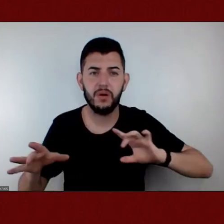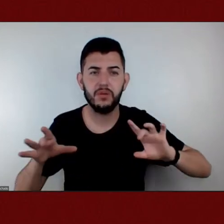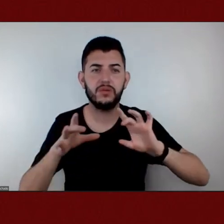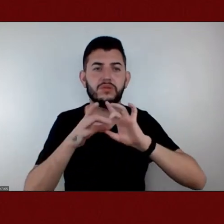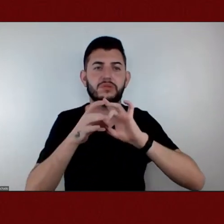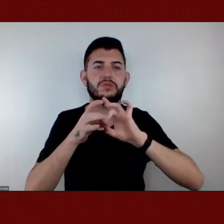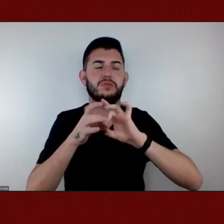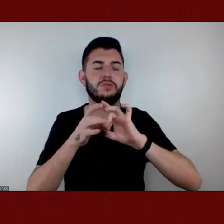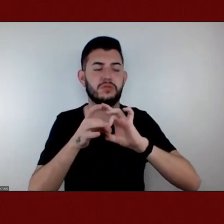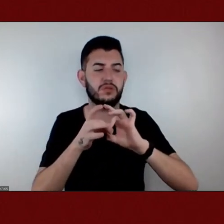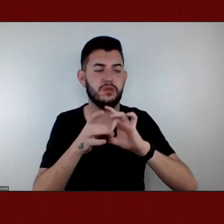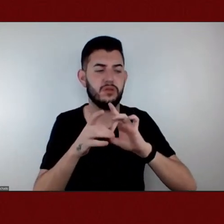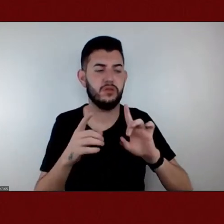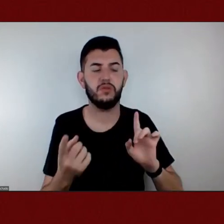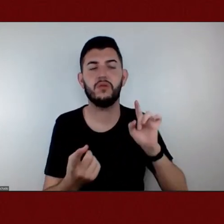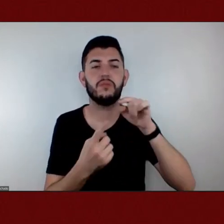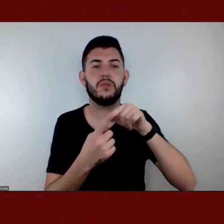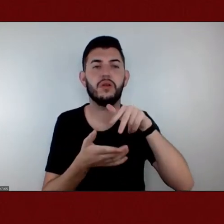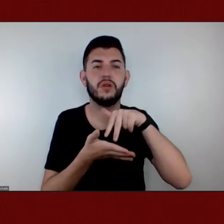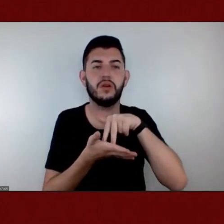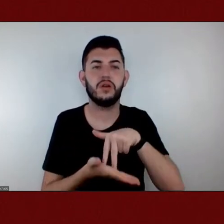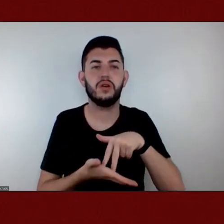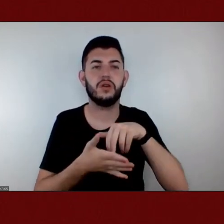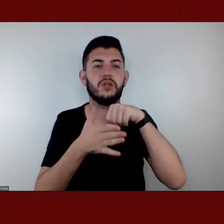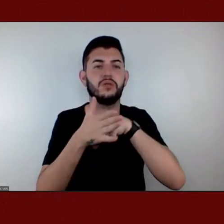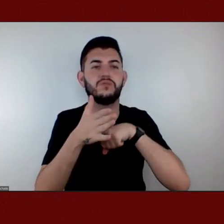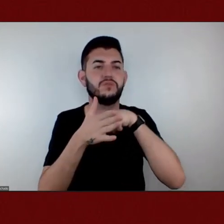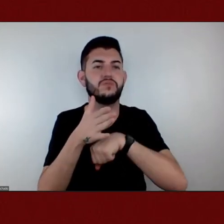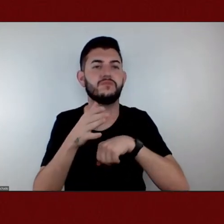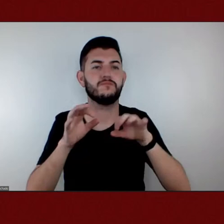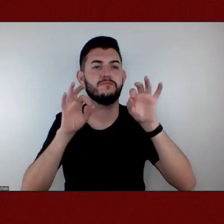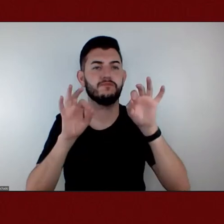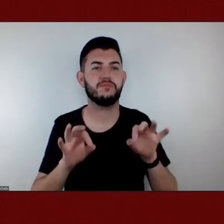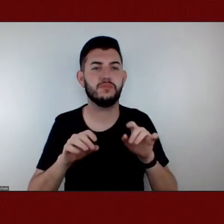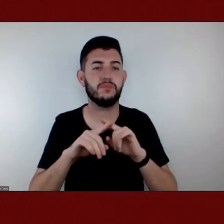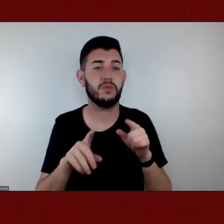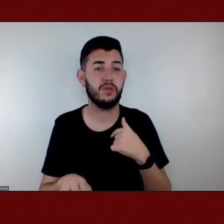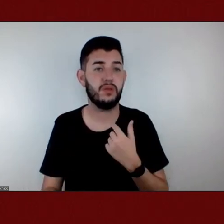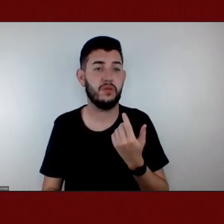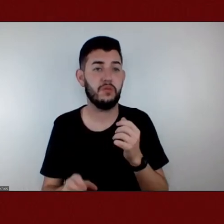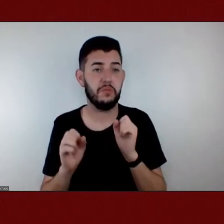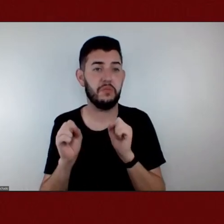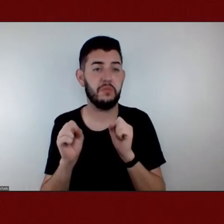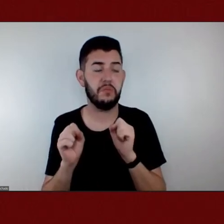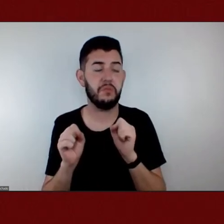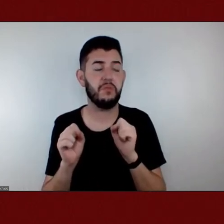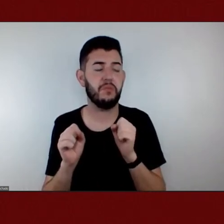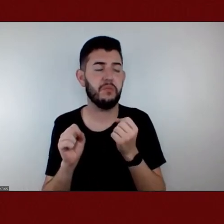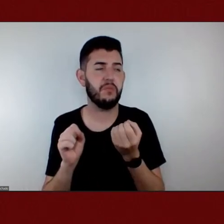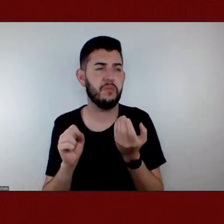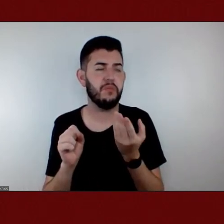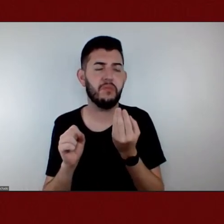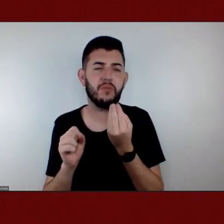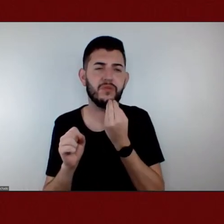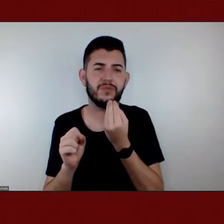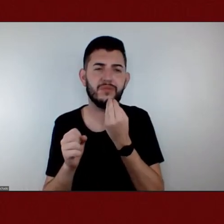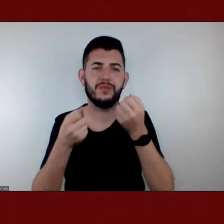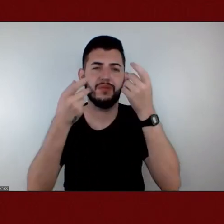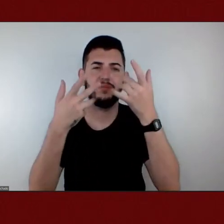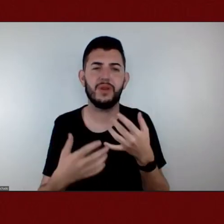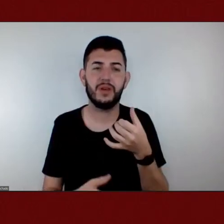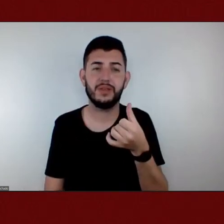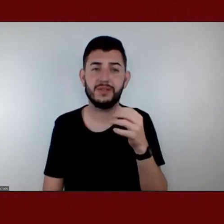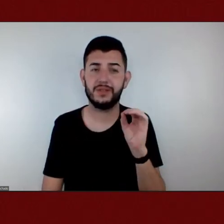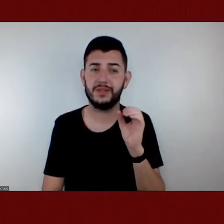E se eu pudesse falar dos 60 anos e dizer que entrei